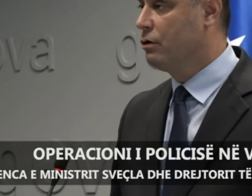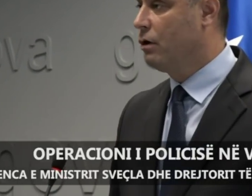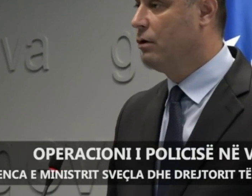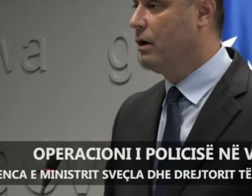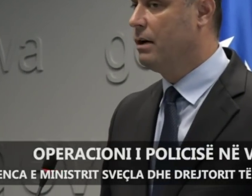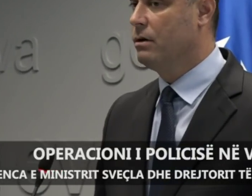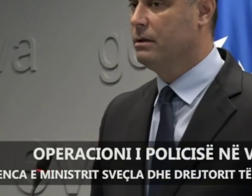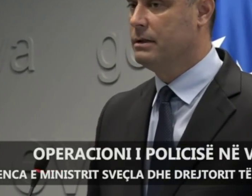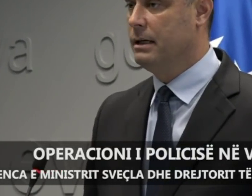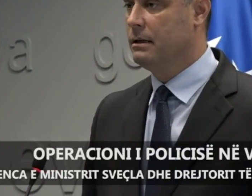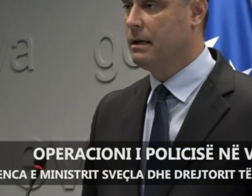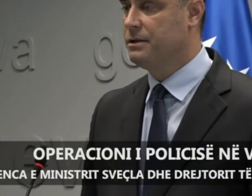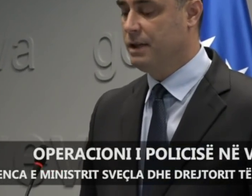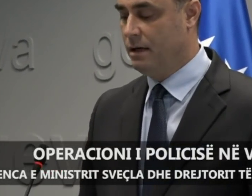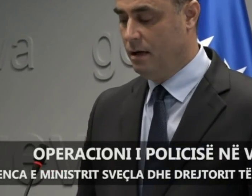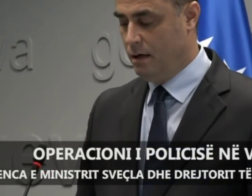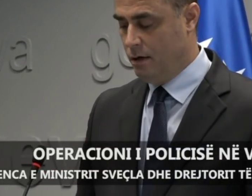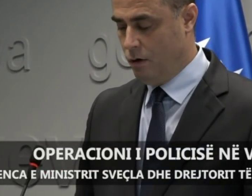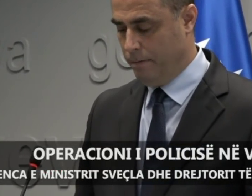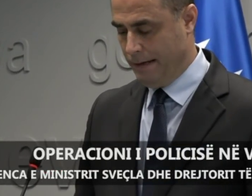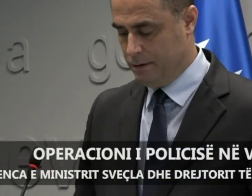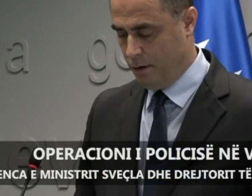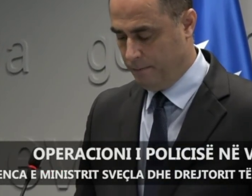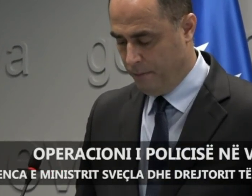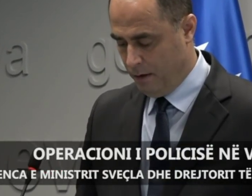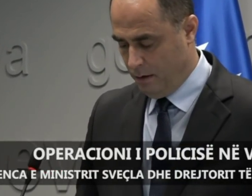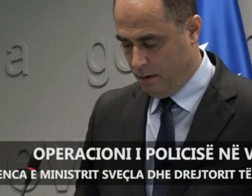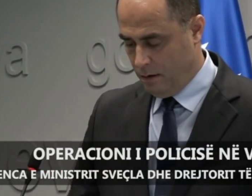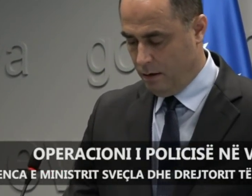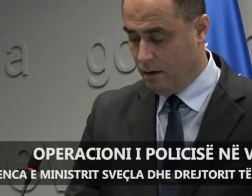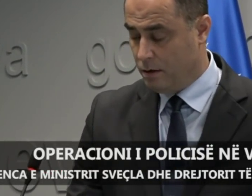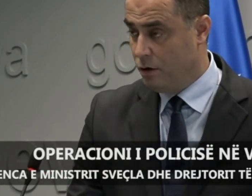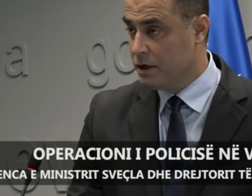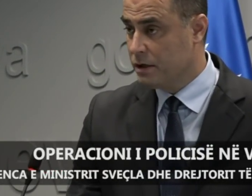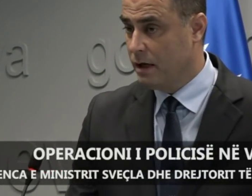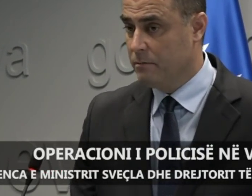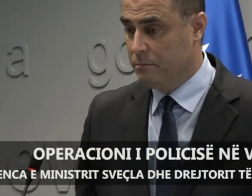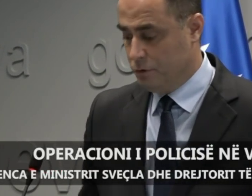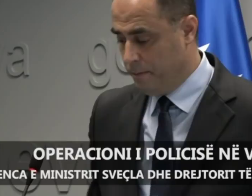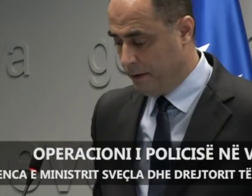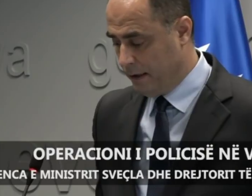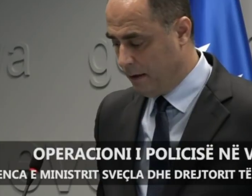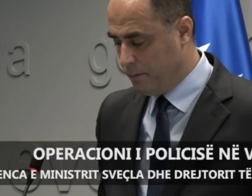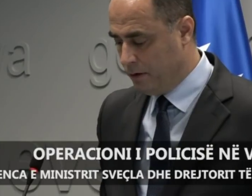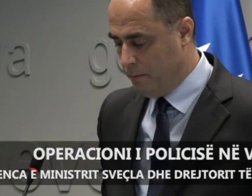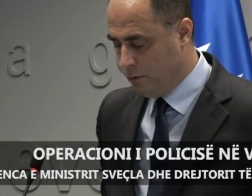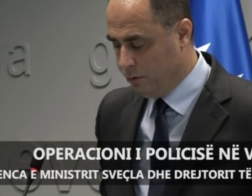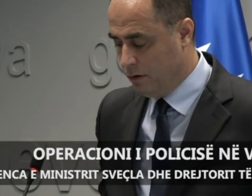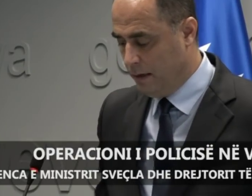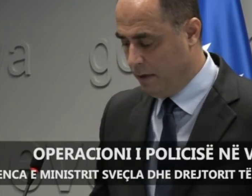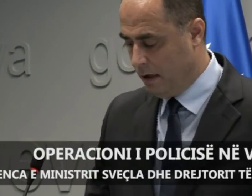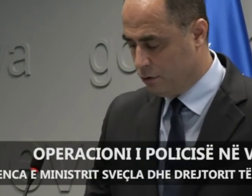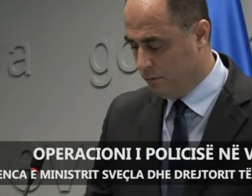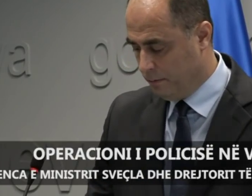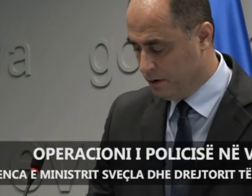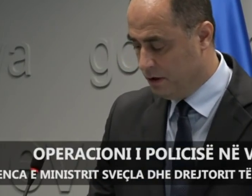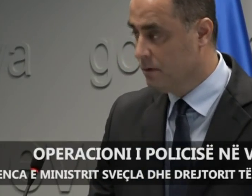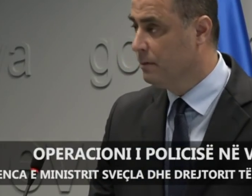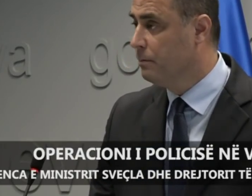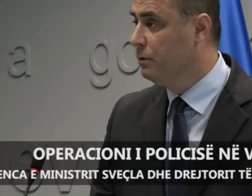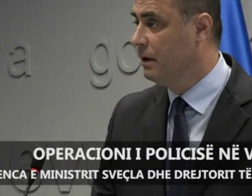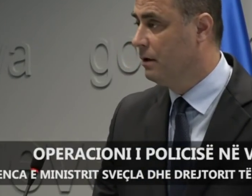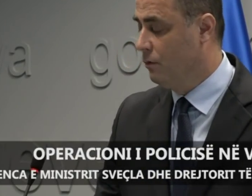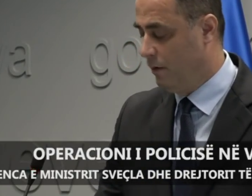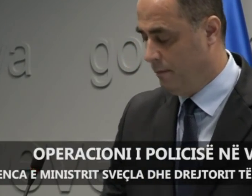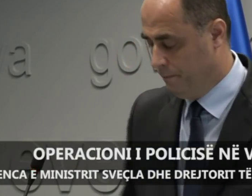edhe zyrtarët doganor të cilët kanë qenë në operacion. Kjo ishte, soj për këtë raportimit, unë do t'jemi gatshëm të